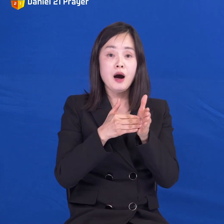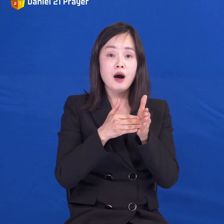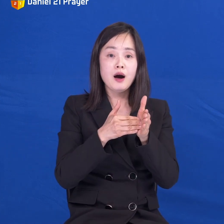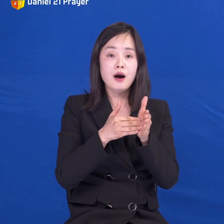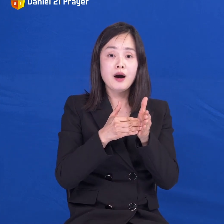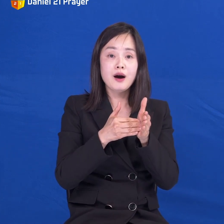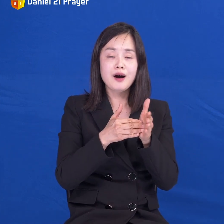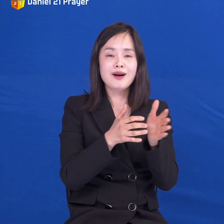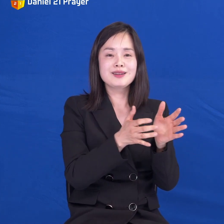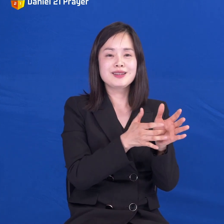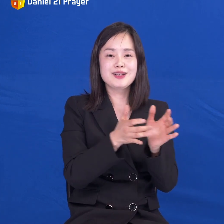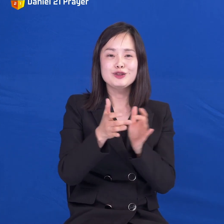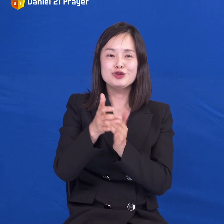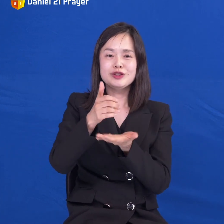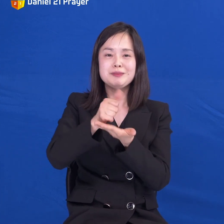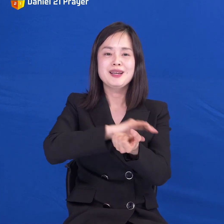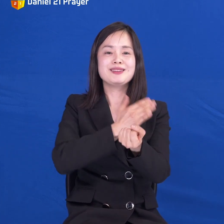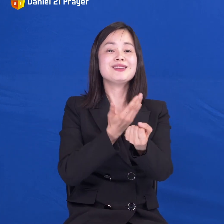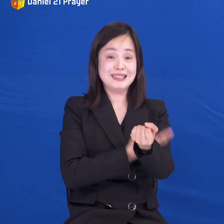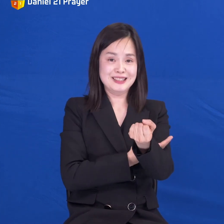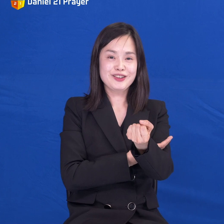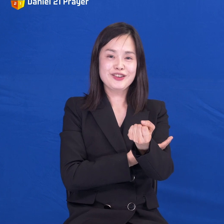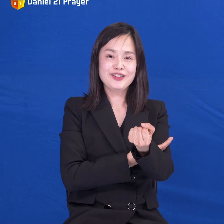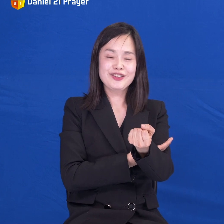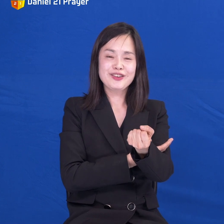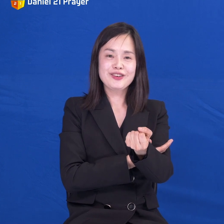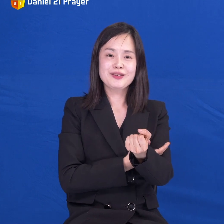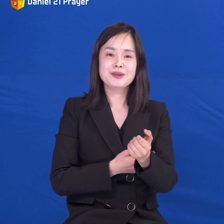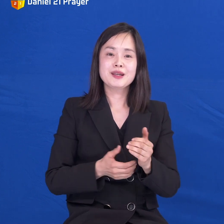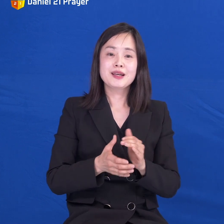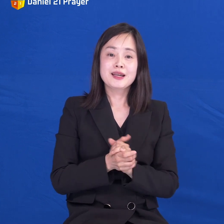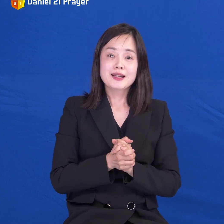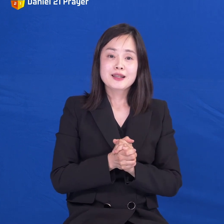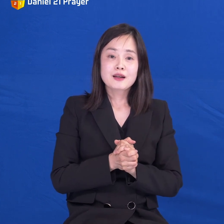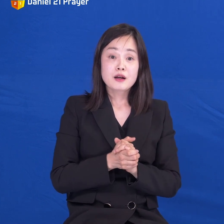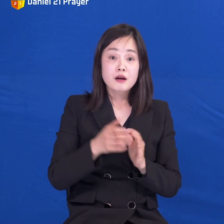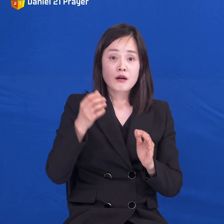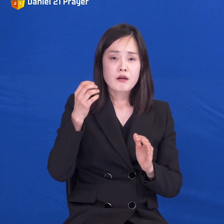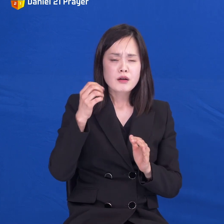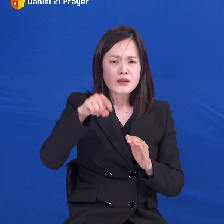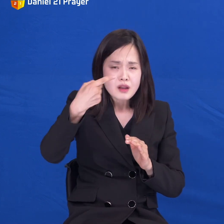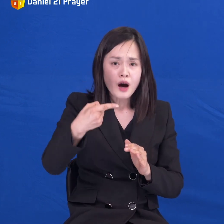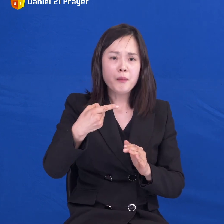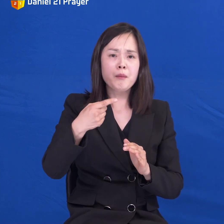능력입니다. 그리고 복수가 차기 시작해요. 이것도 문제입니다.